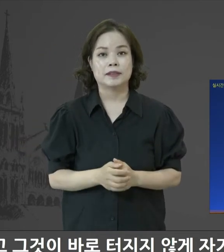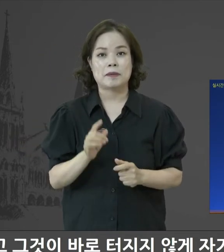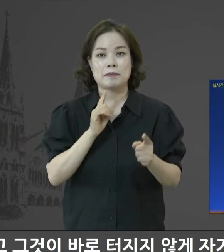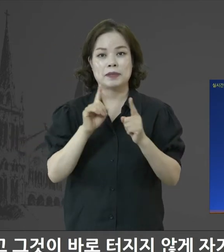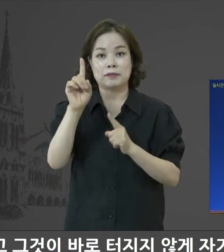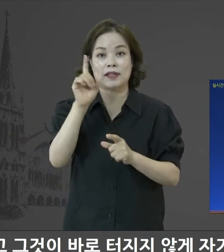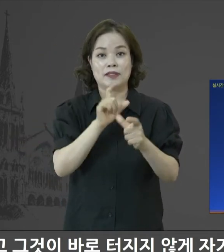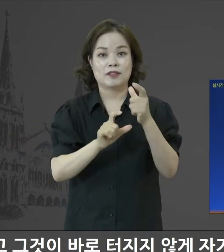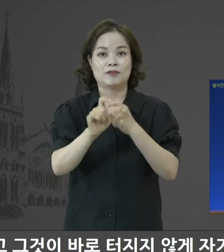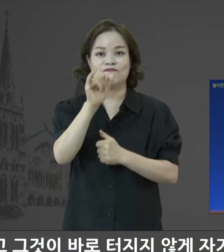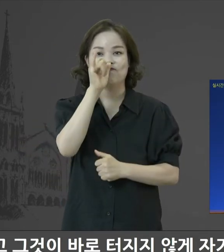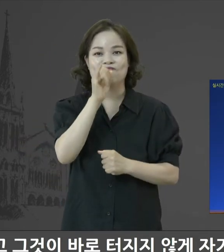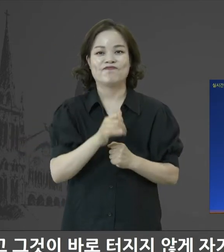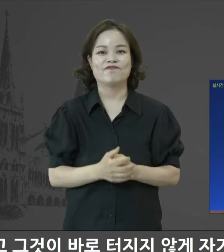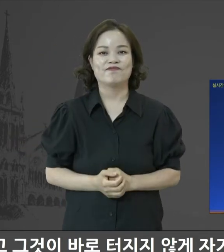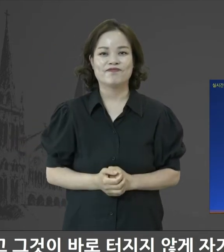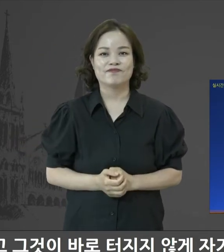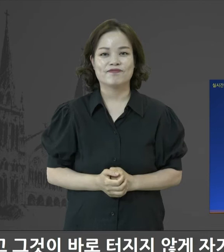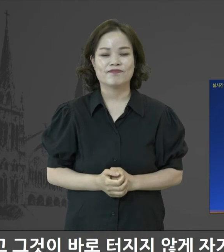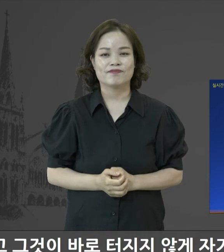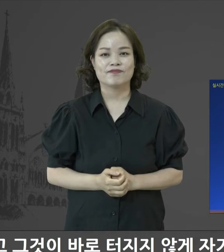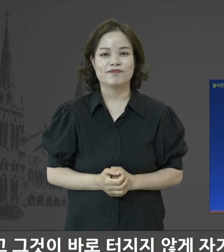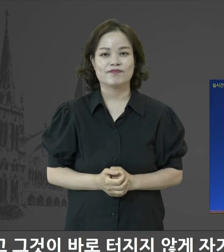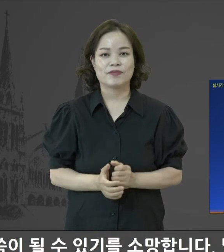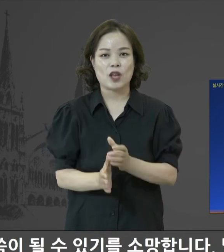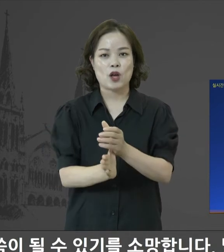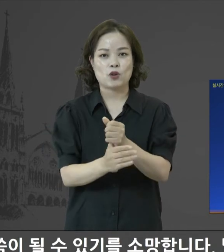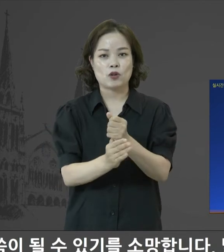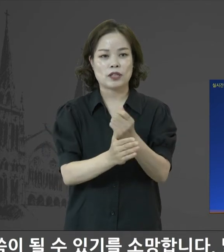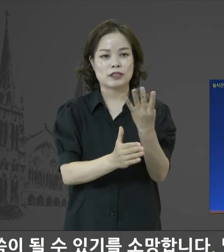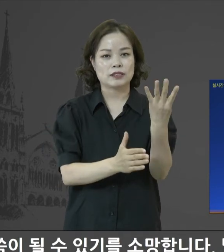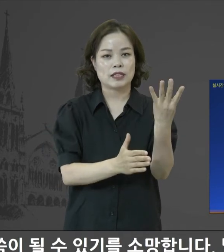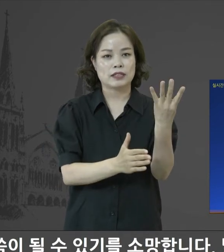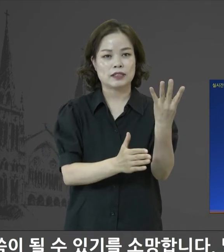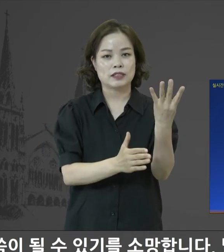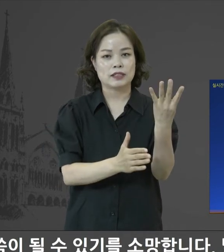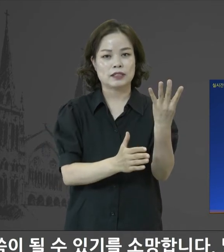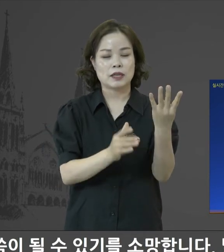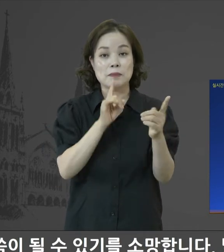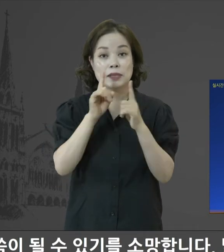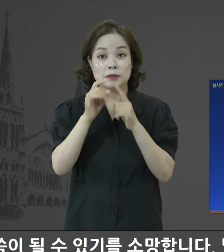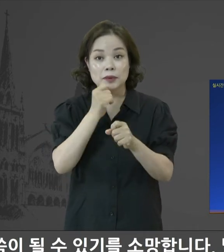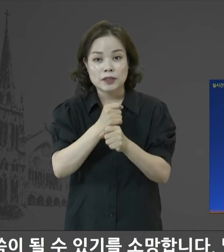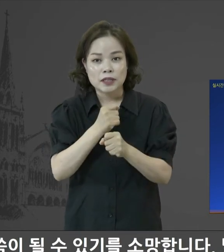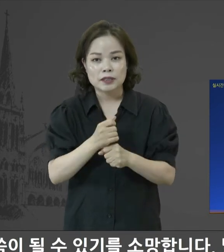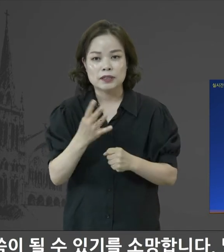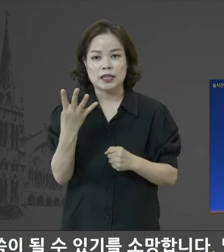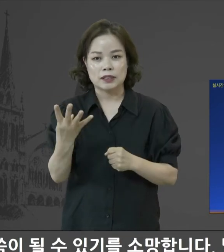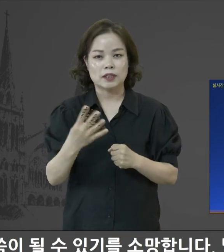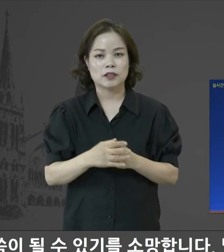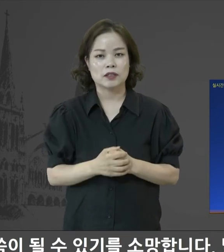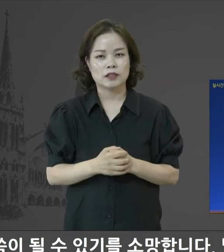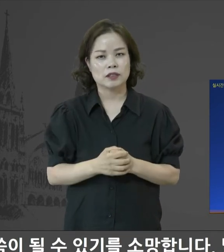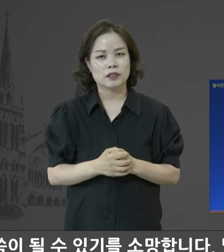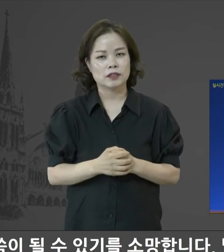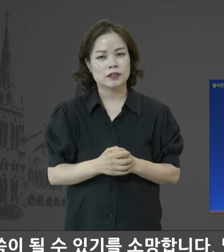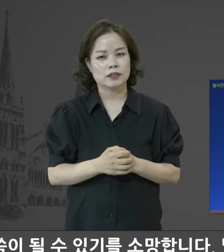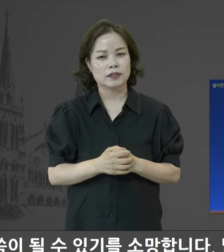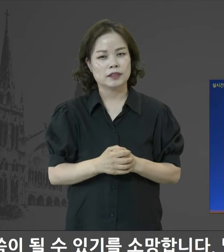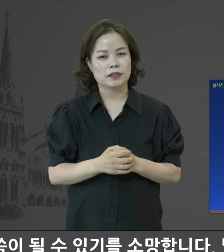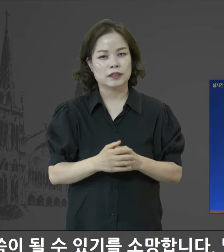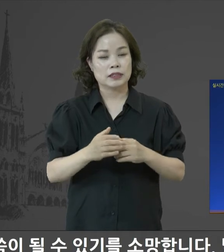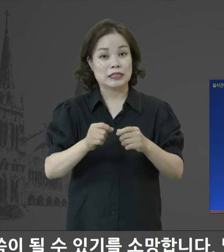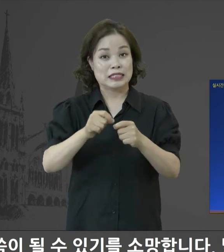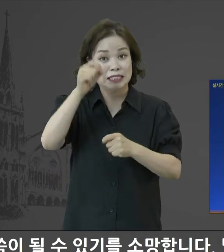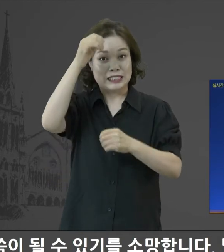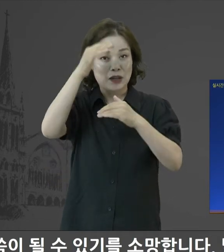가지가 더 있는데요, 요나서 4장 4절에 보면 요나가 화를 냅니다. 그 긴 스토리는